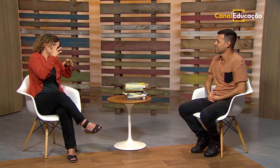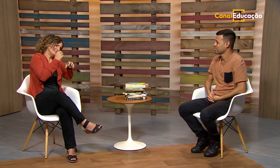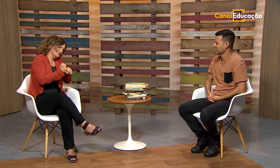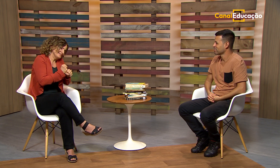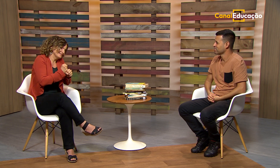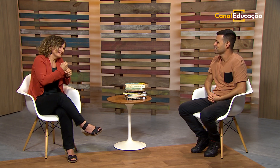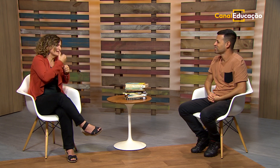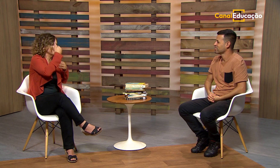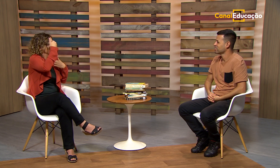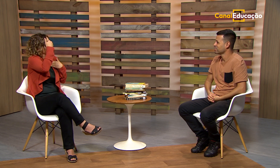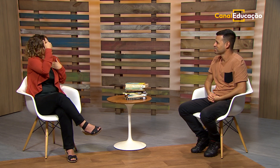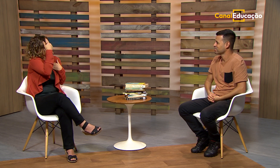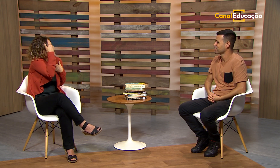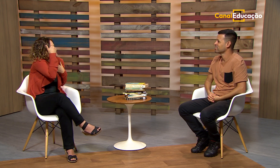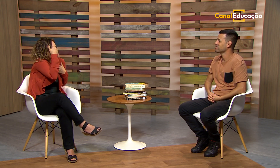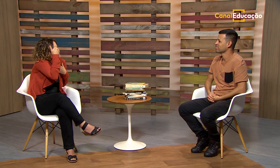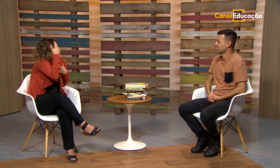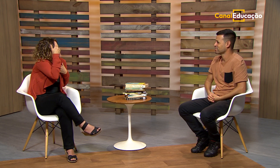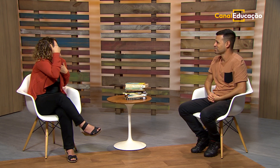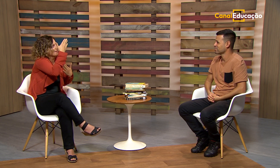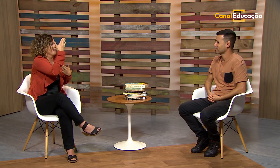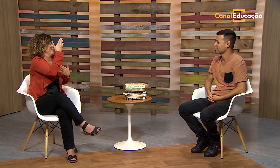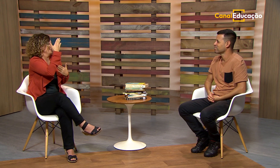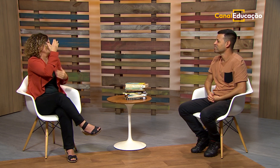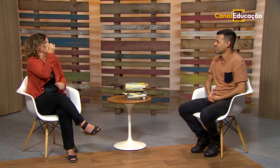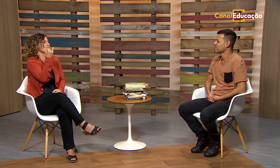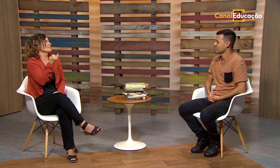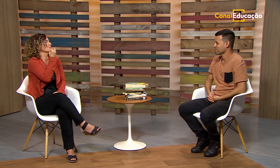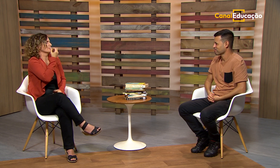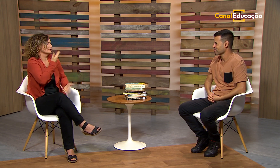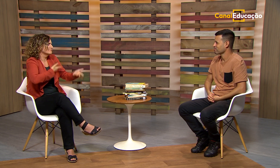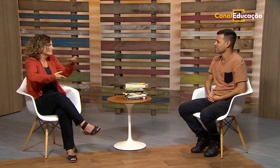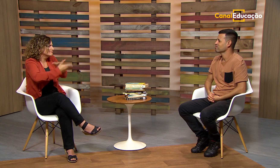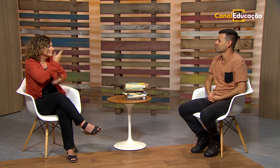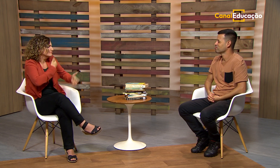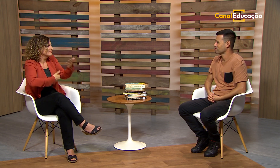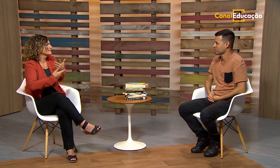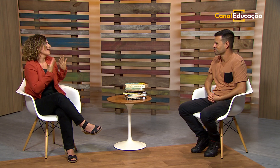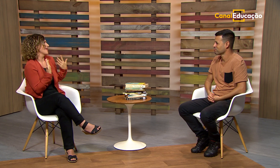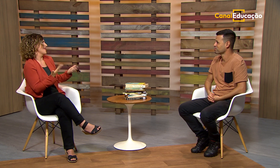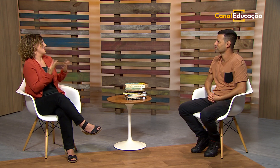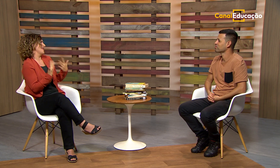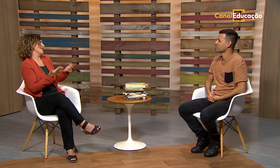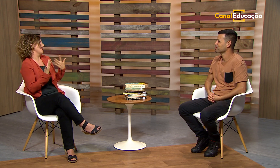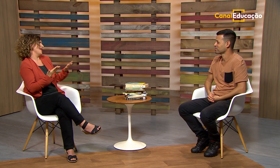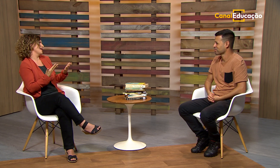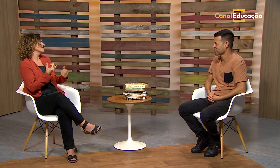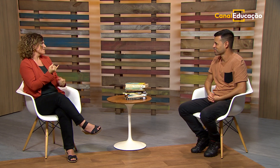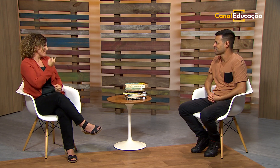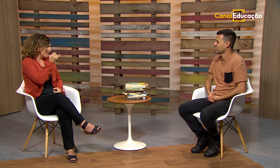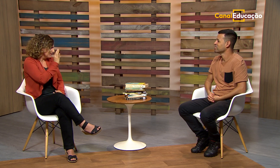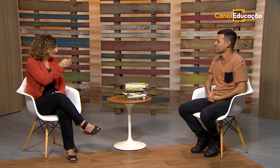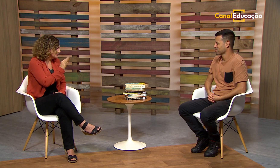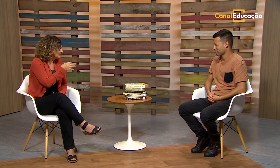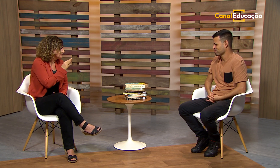trajetória colocada aqui. Nosso bate-papo foi uma delícia. Importante na correria do dia a